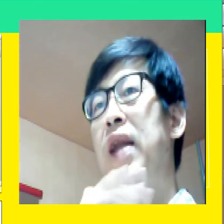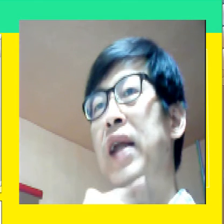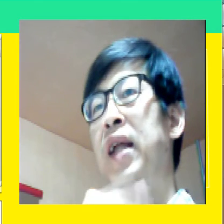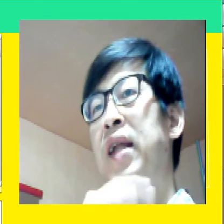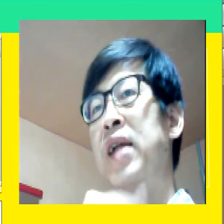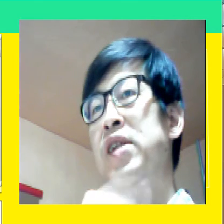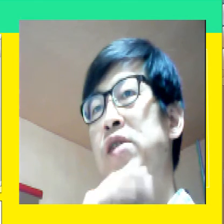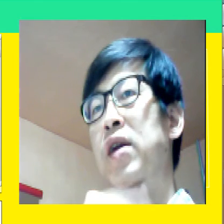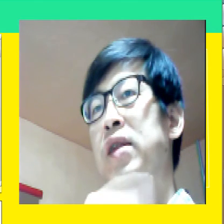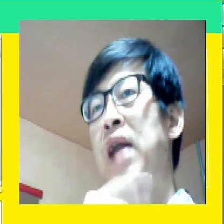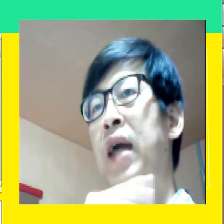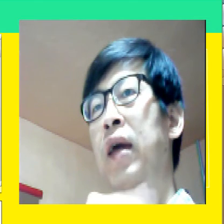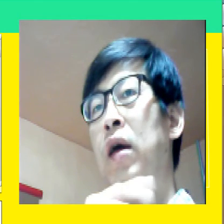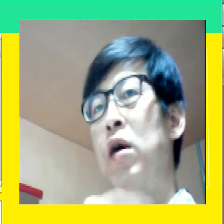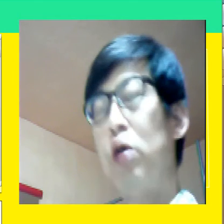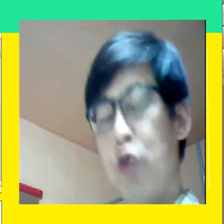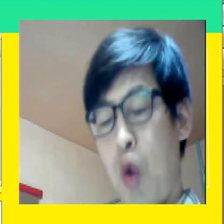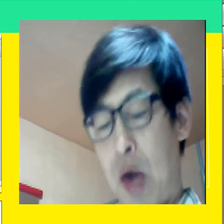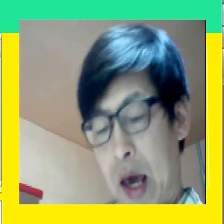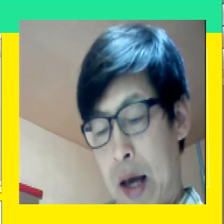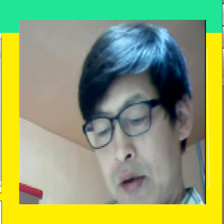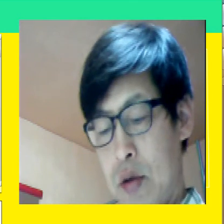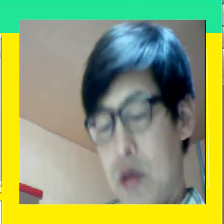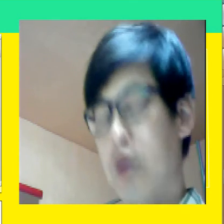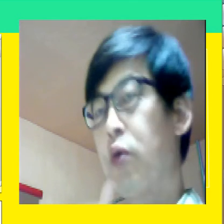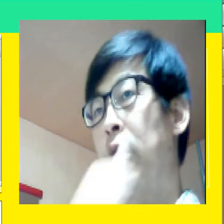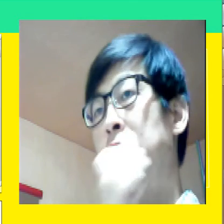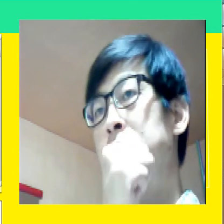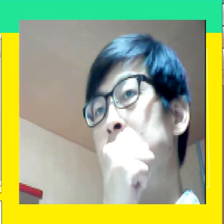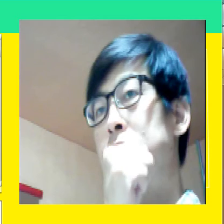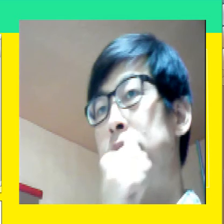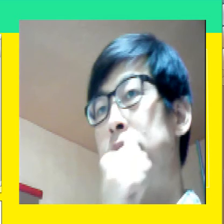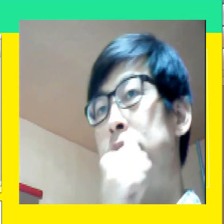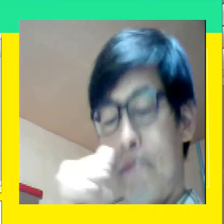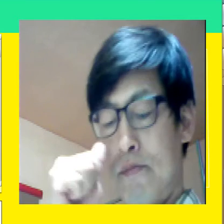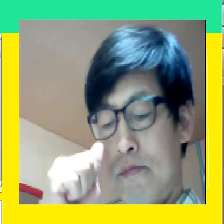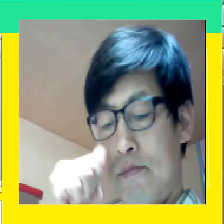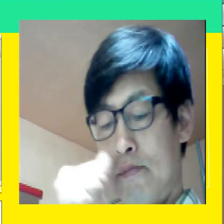다다다다 치는거에요. 나이. 소개. 소개는